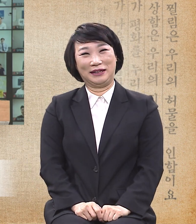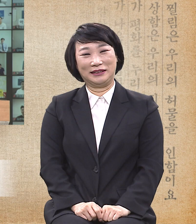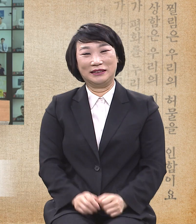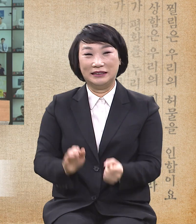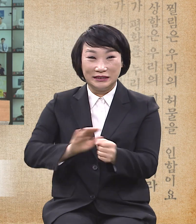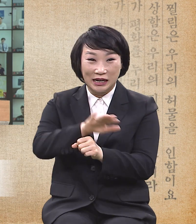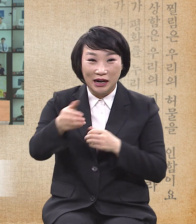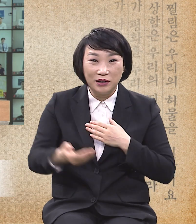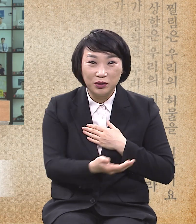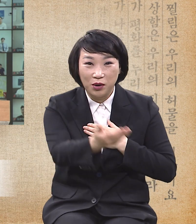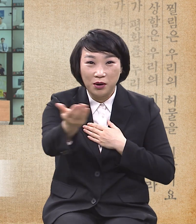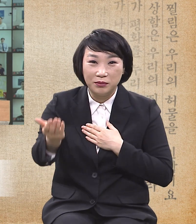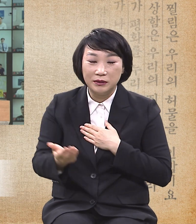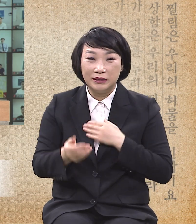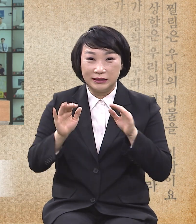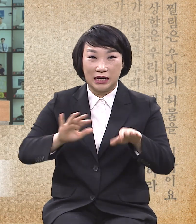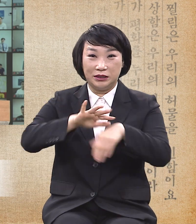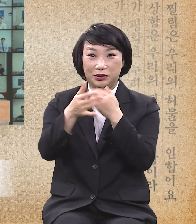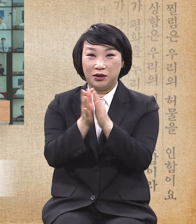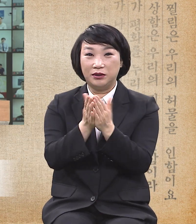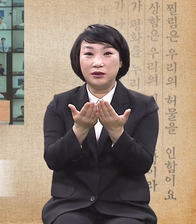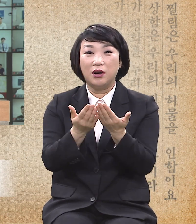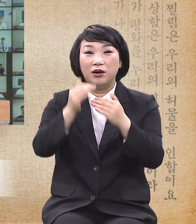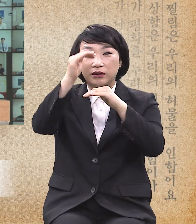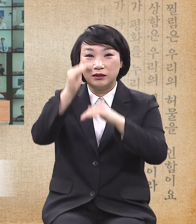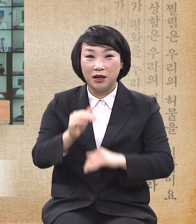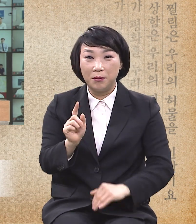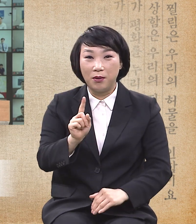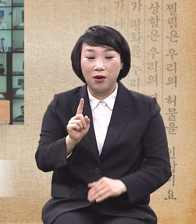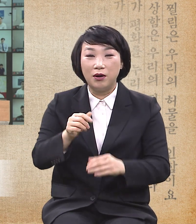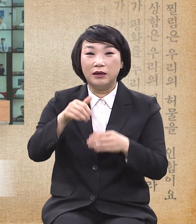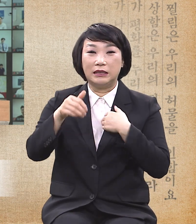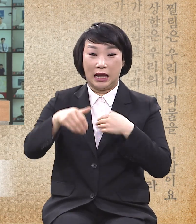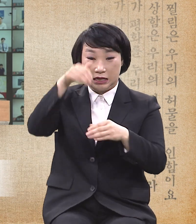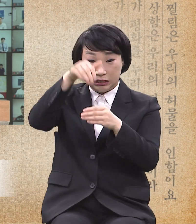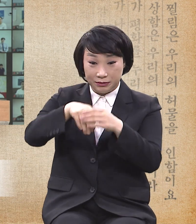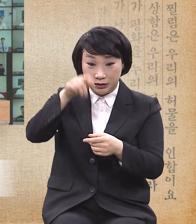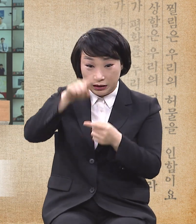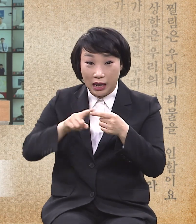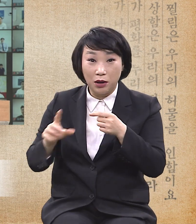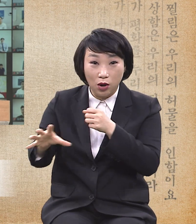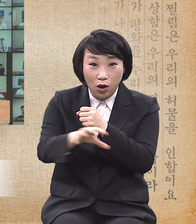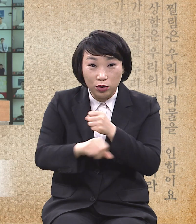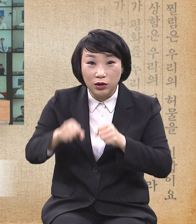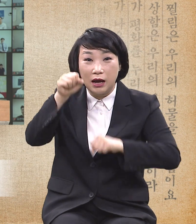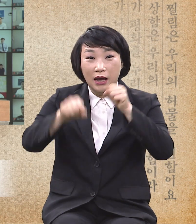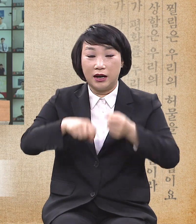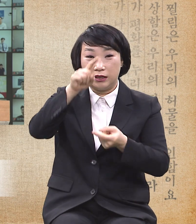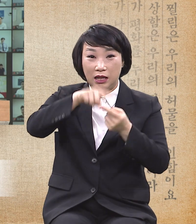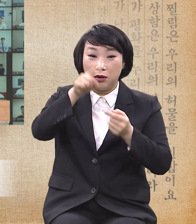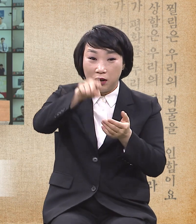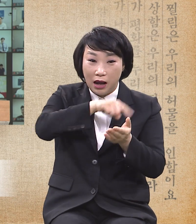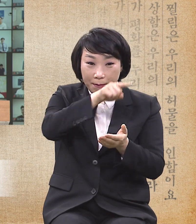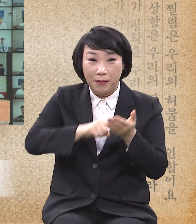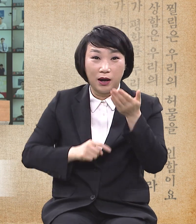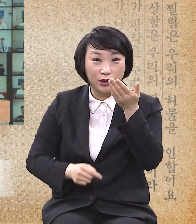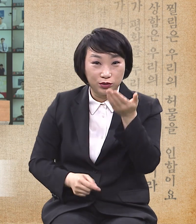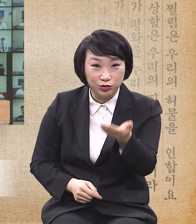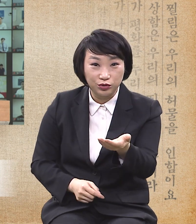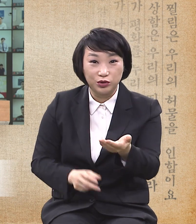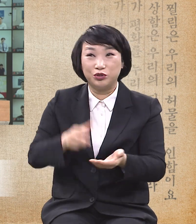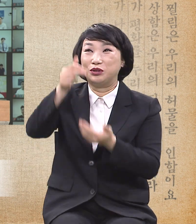사랑하는 여러분, 그러므로 성경은 심은 대로 거두고 행한 대로